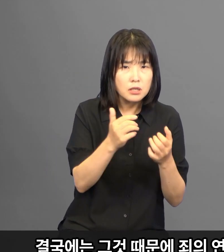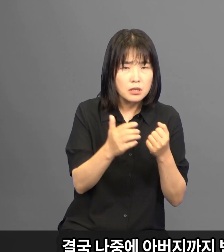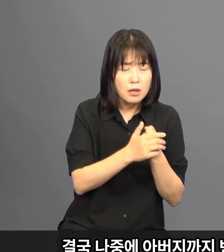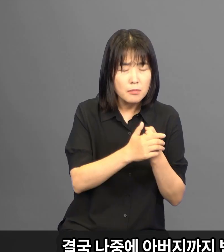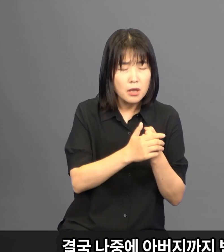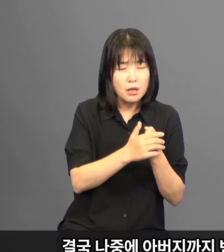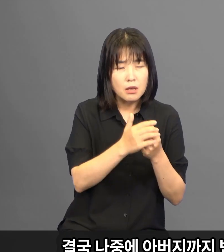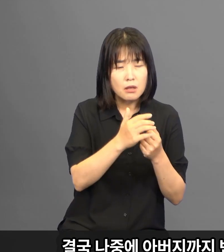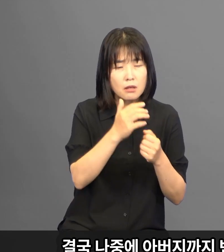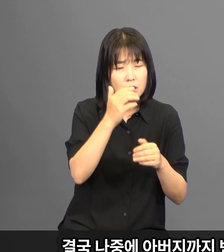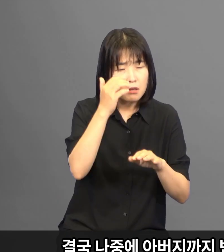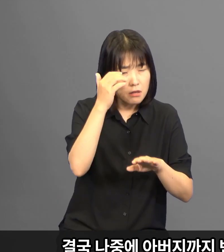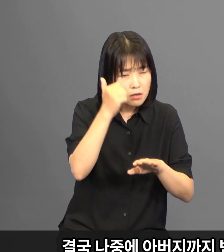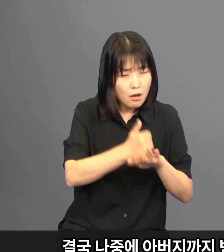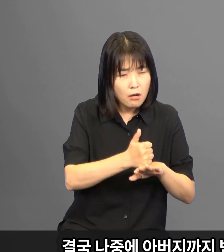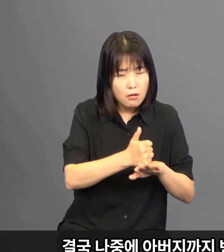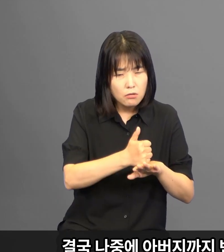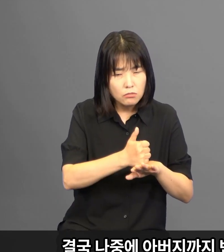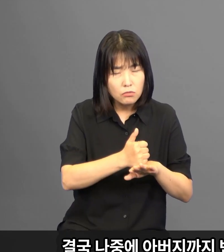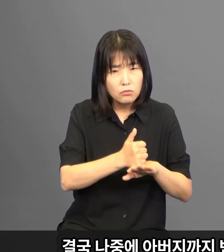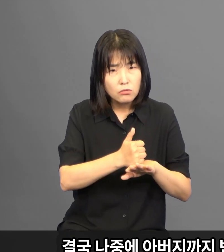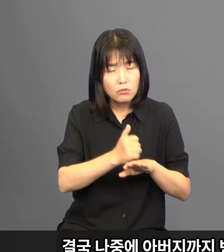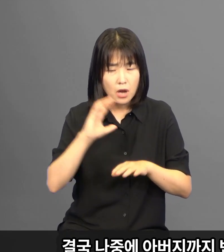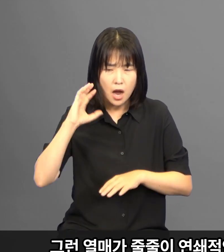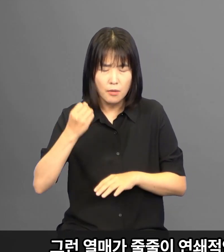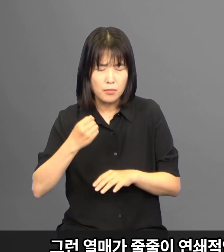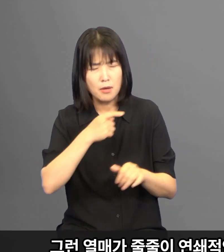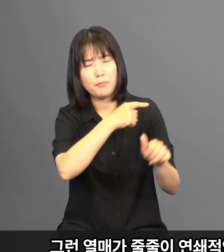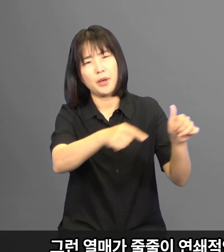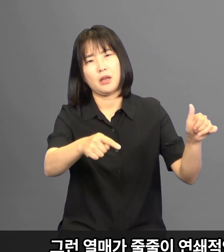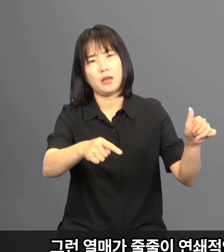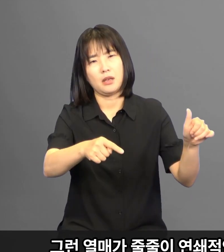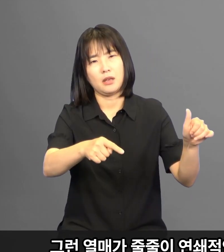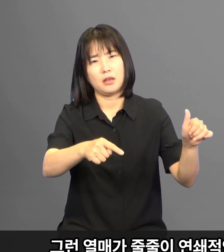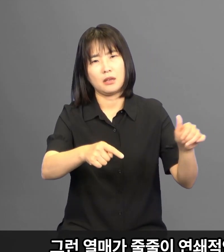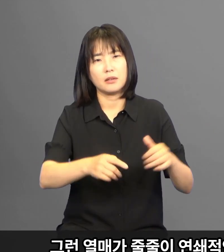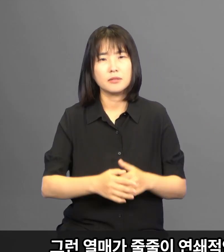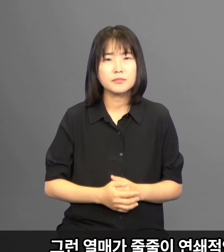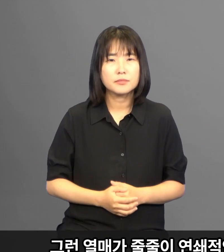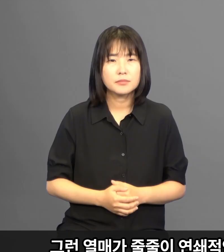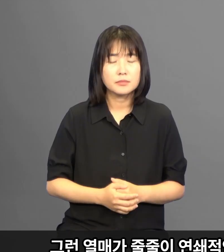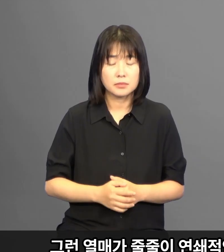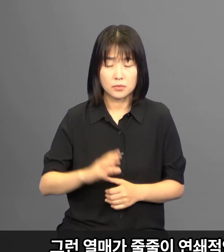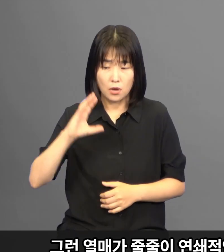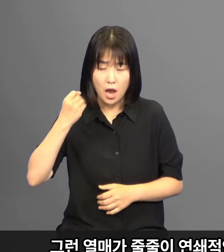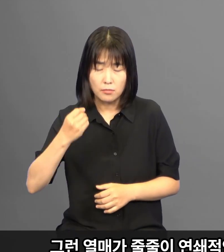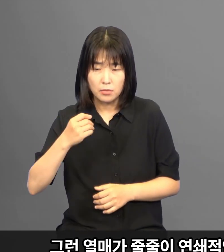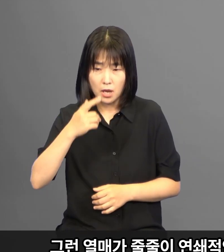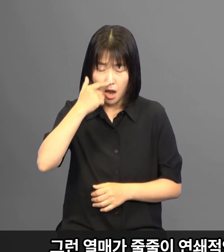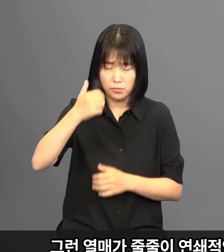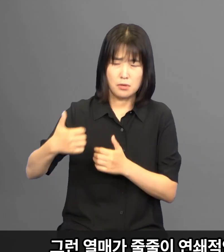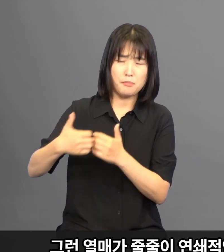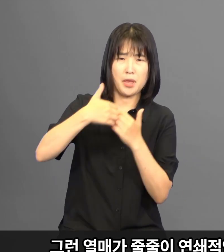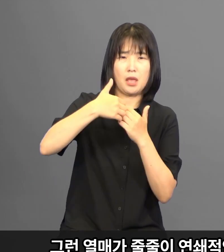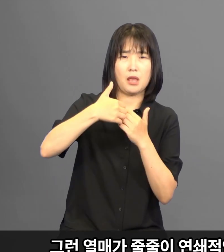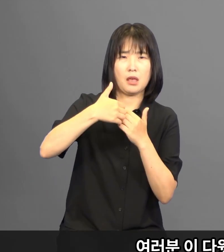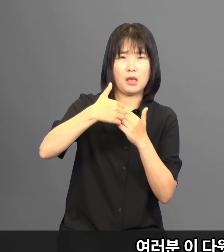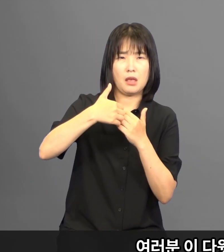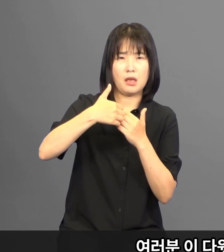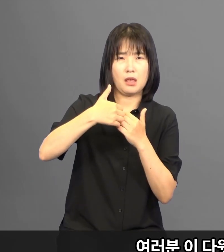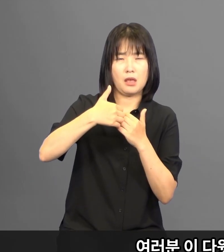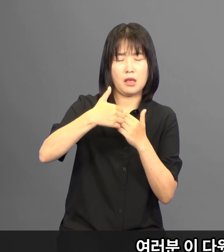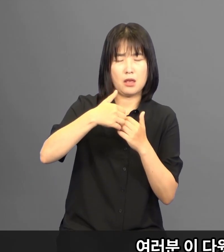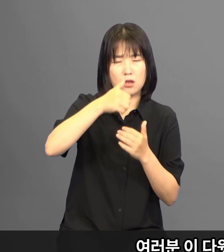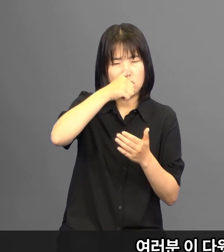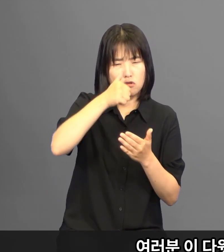이루어지고 결국 나중에 아버지까지 반역을 하지 않습니까? 압살롬이. 그런 열매가 줄줄이 연쇄적인 반응으로 일어나게 되는 거예요. 여러분,